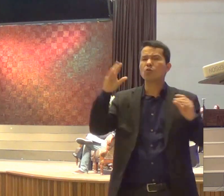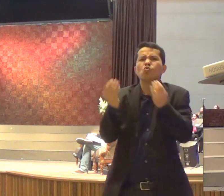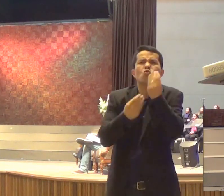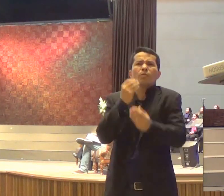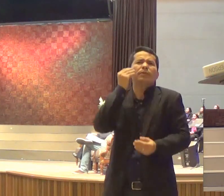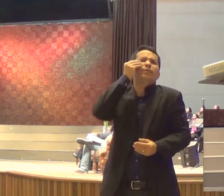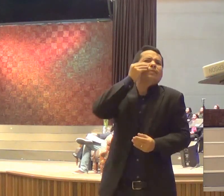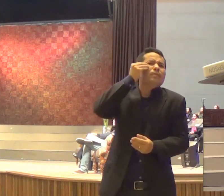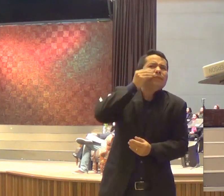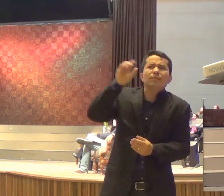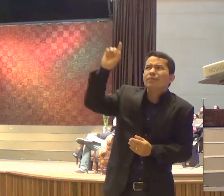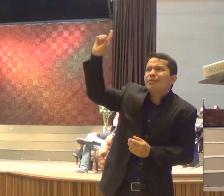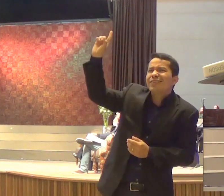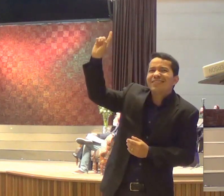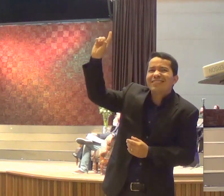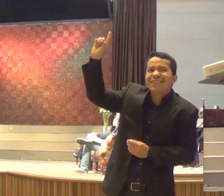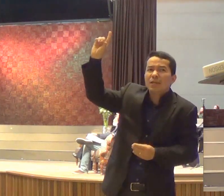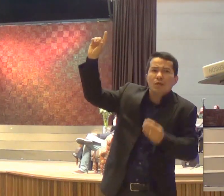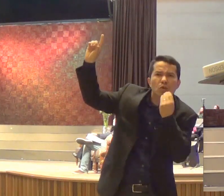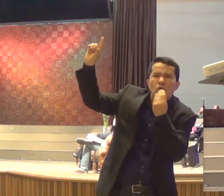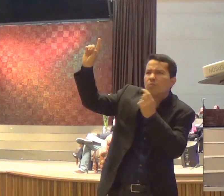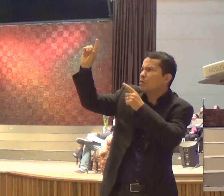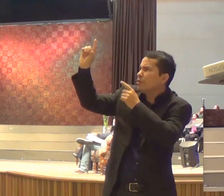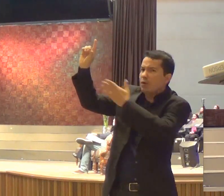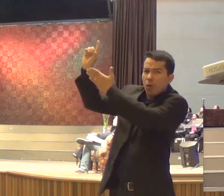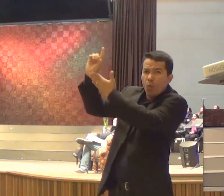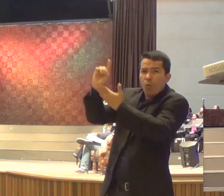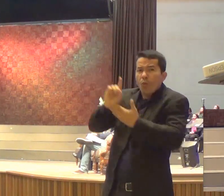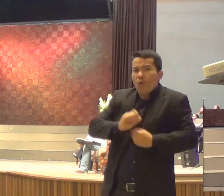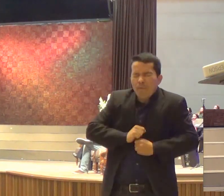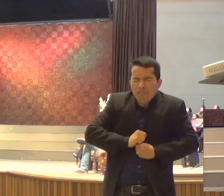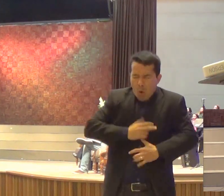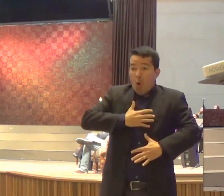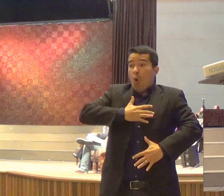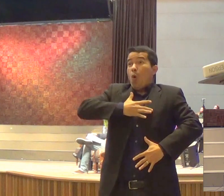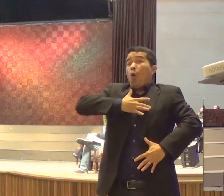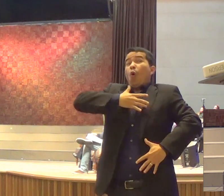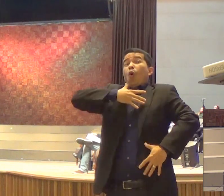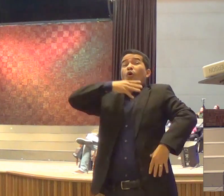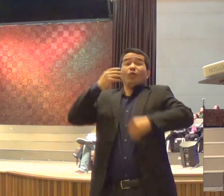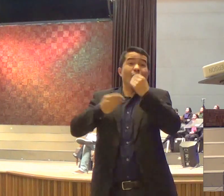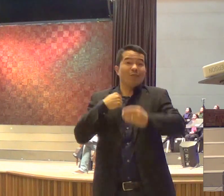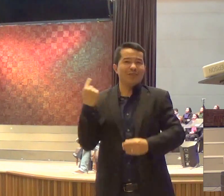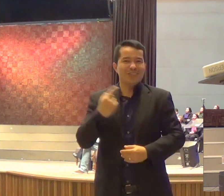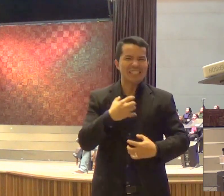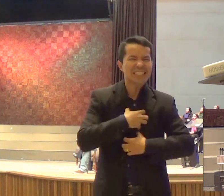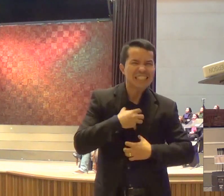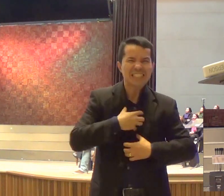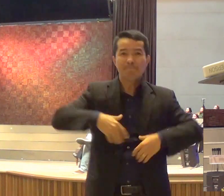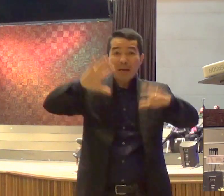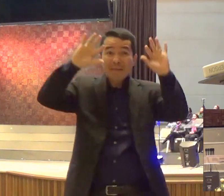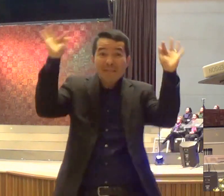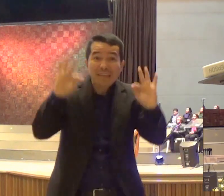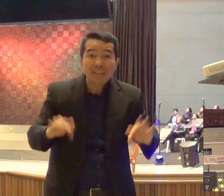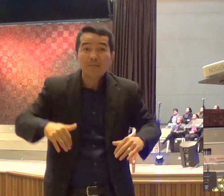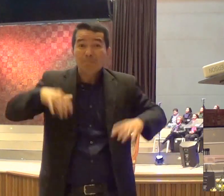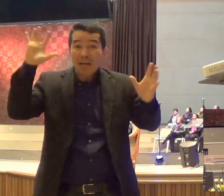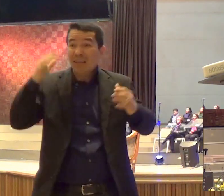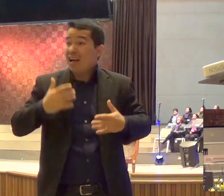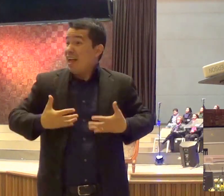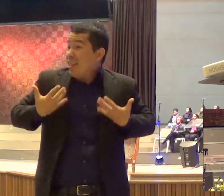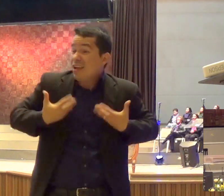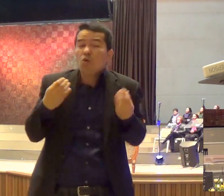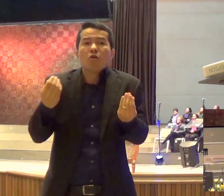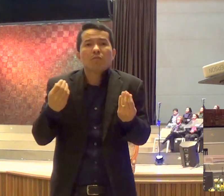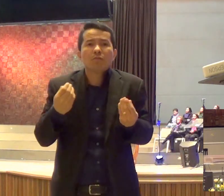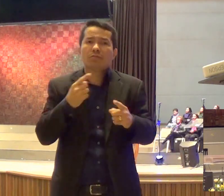experimentarmos a suficiência de Cristo em Meio às Lutas da nossa vida se